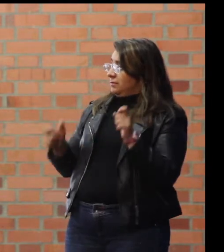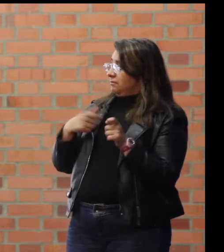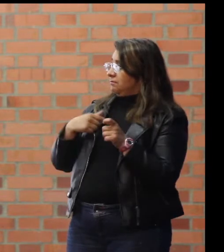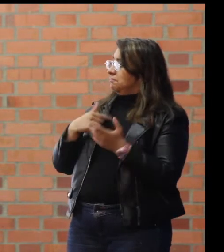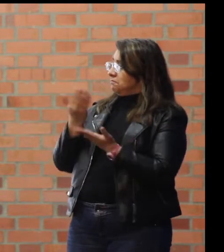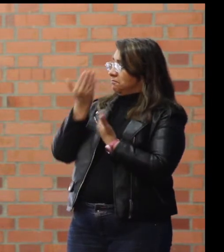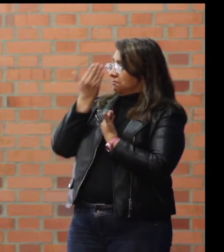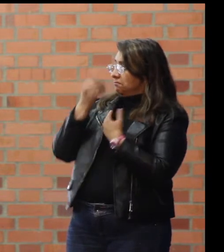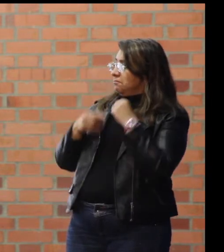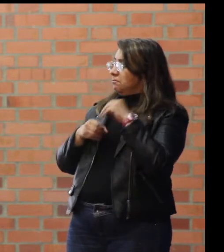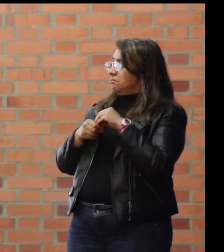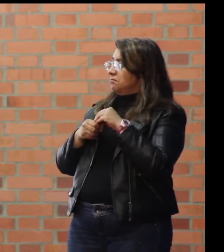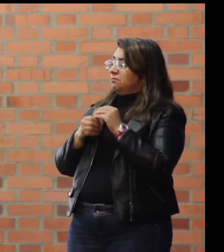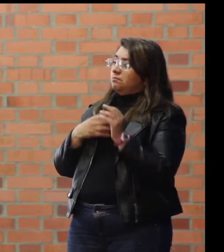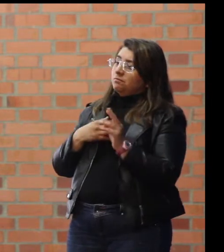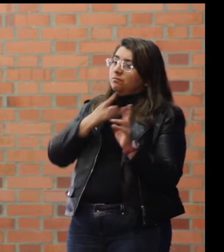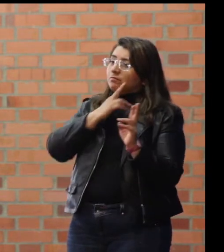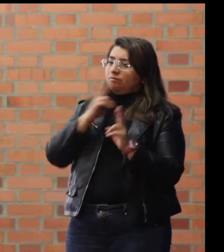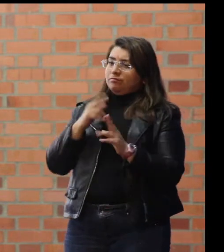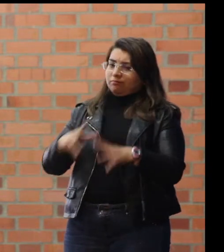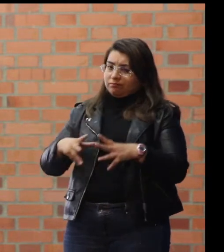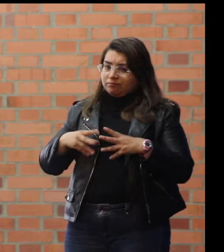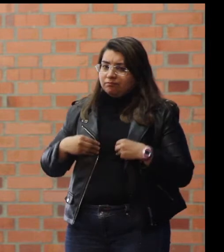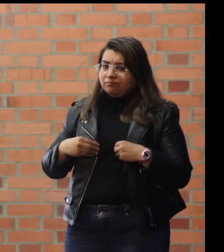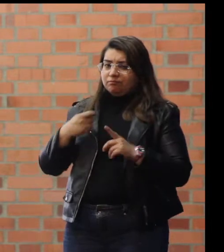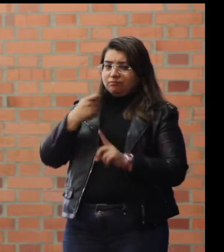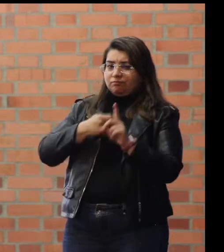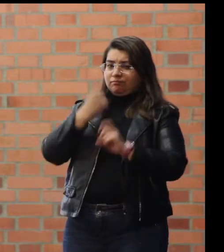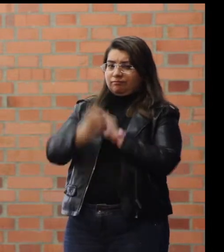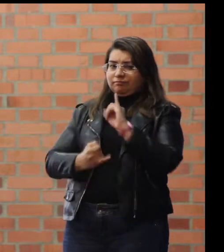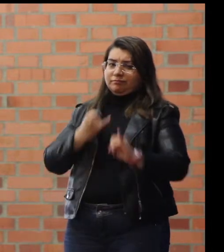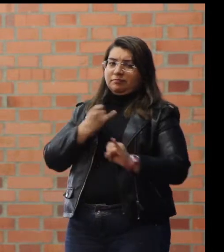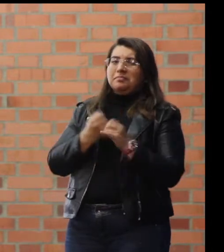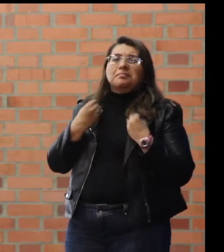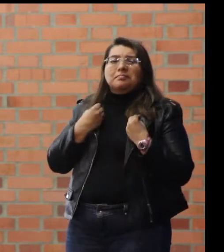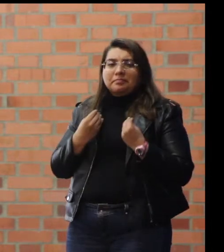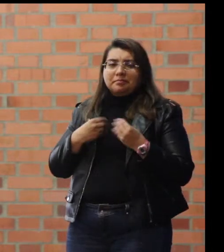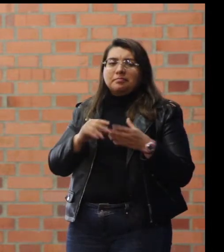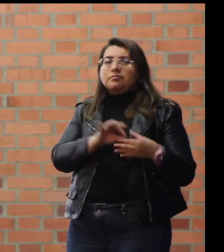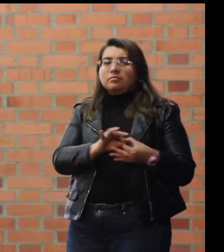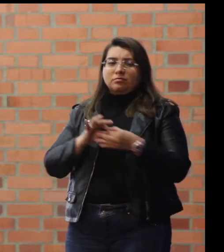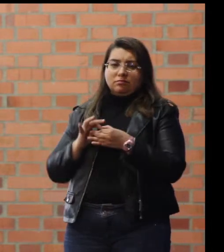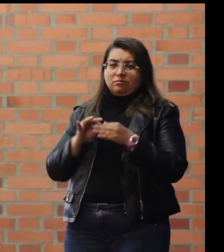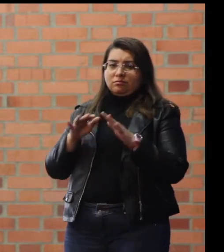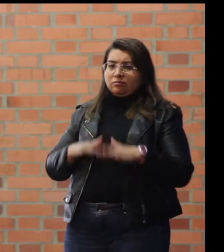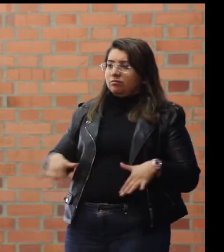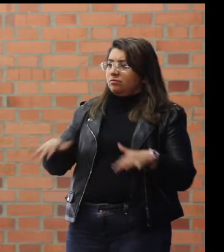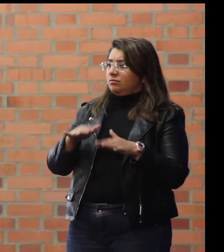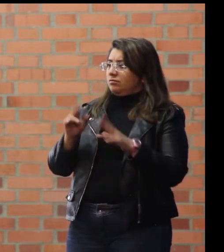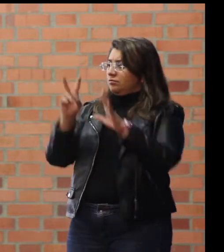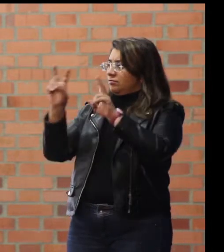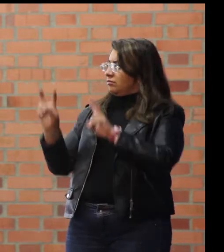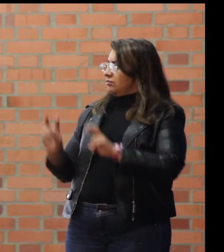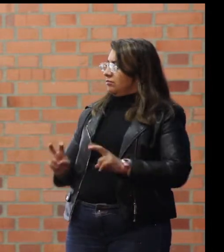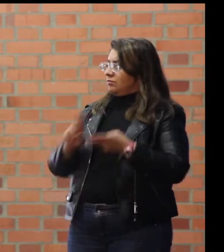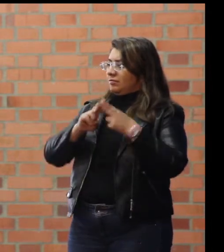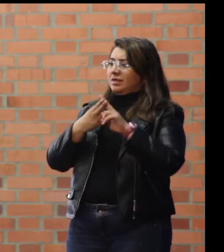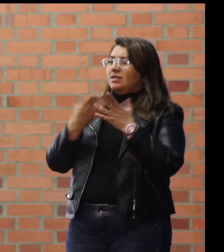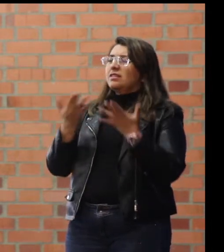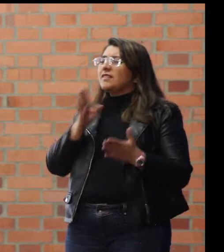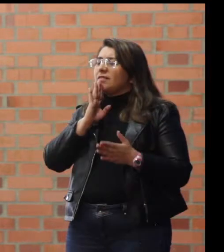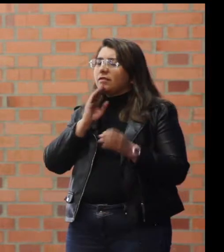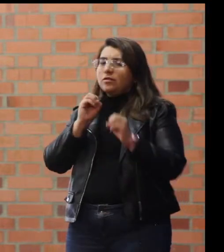profesión resaltan su rol como asesor internacional para distintas agencias del sistema de Naciones Unidas